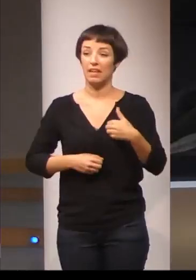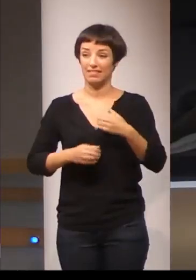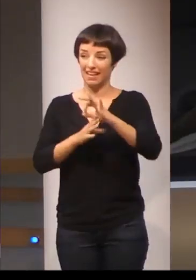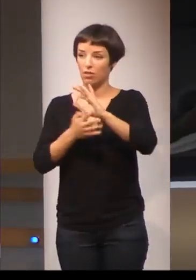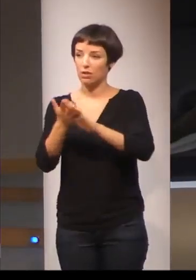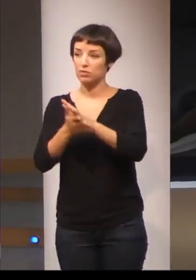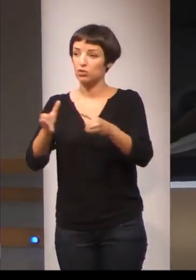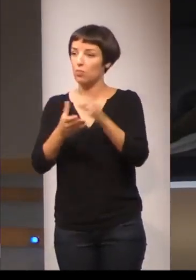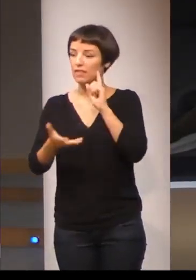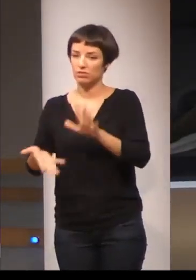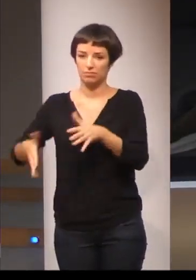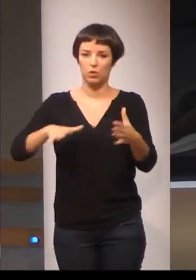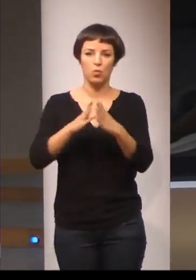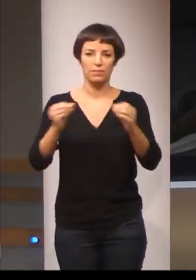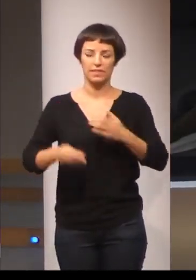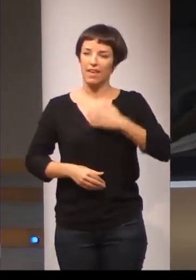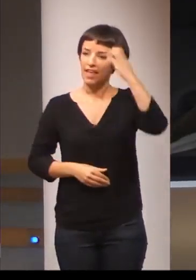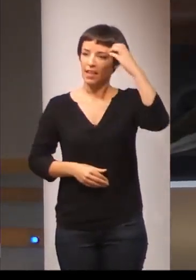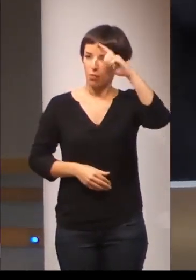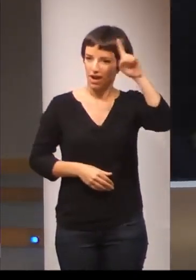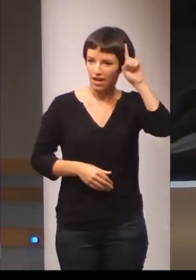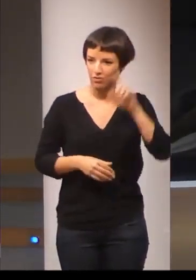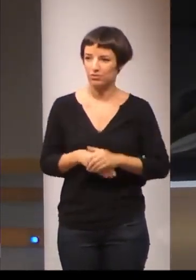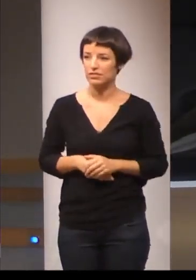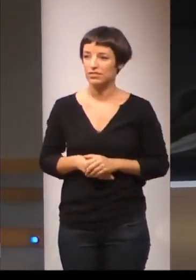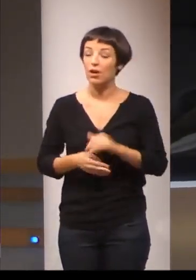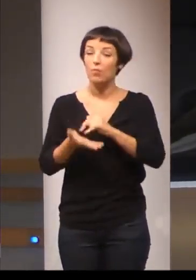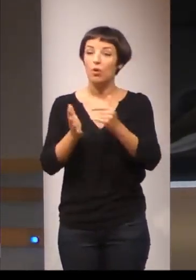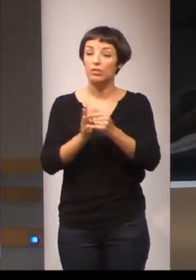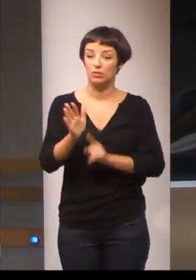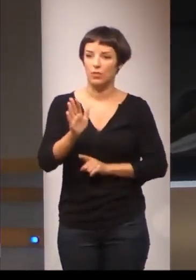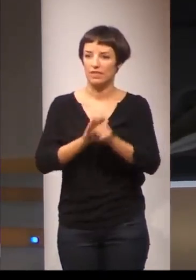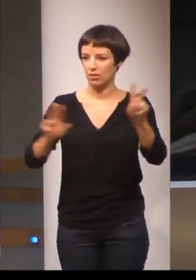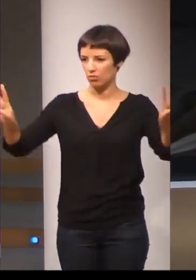y comunidad sorda de la Universidad Rey Juan Carlos, proyecto de desarrollo.